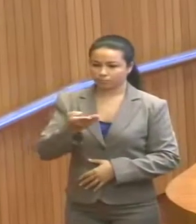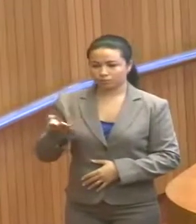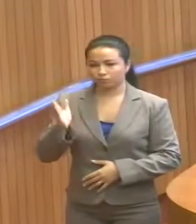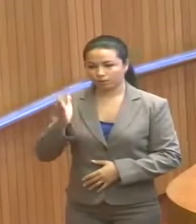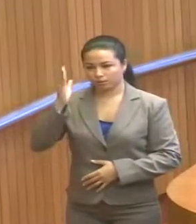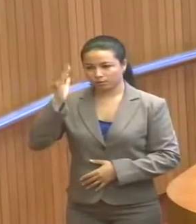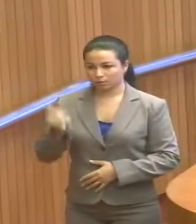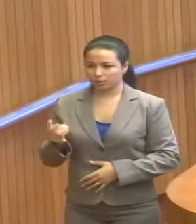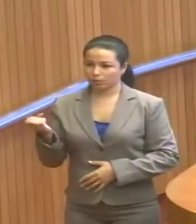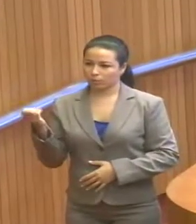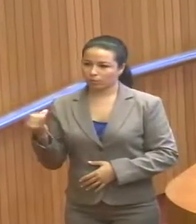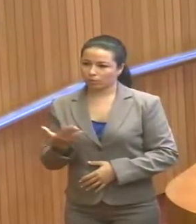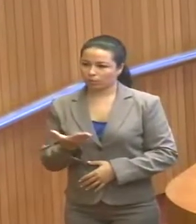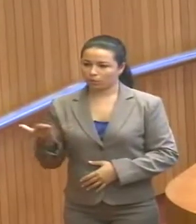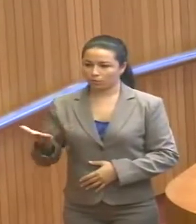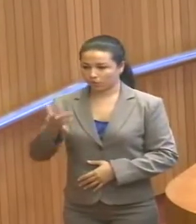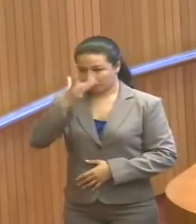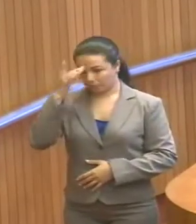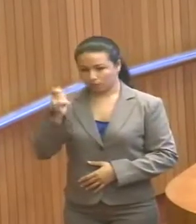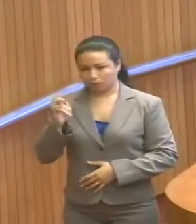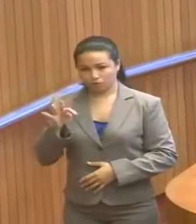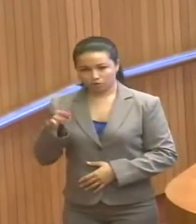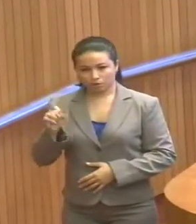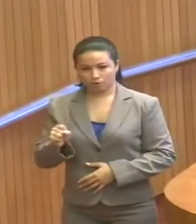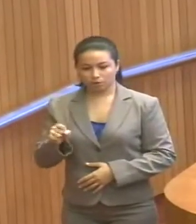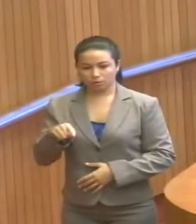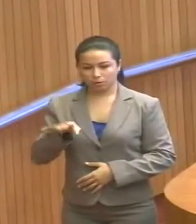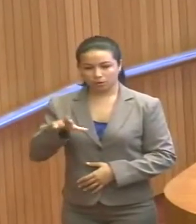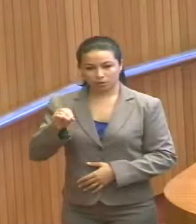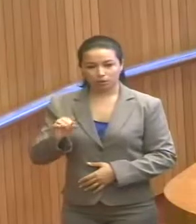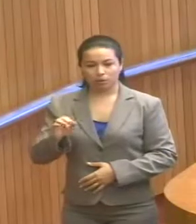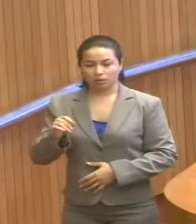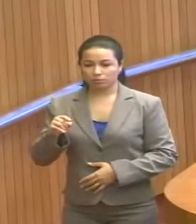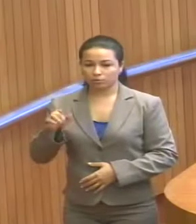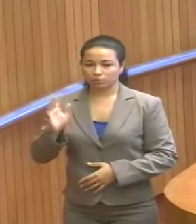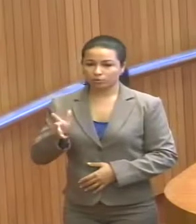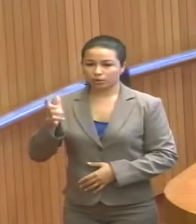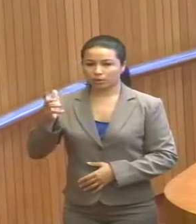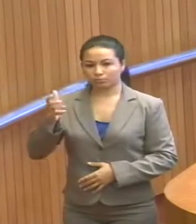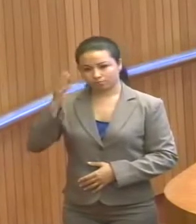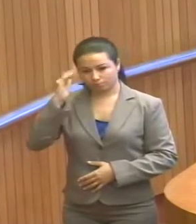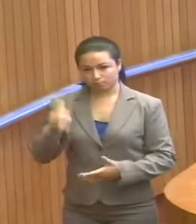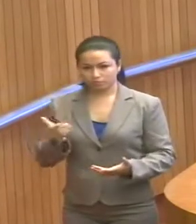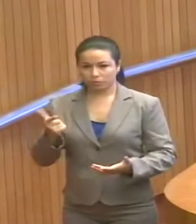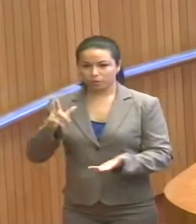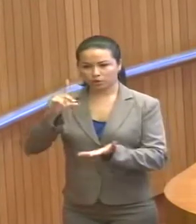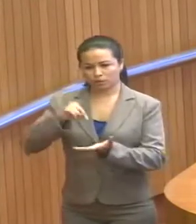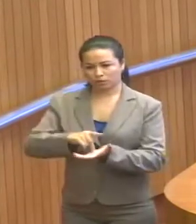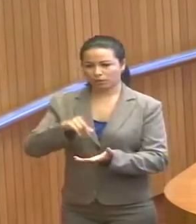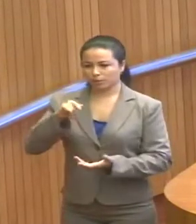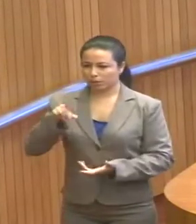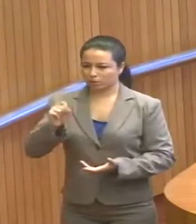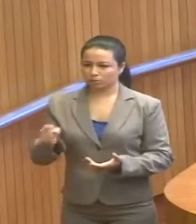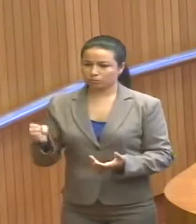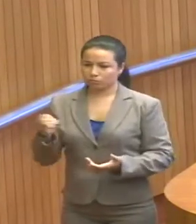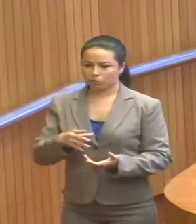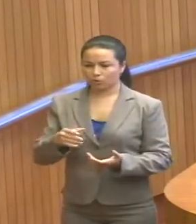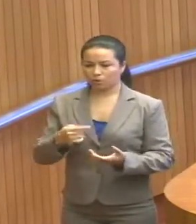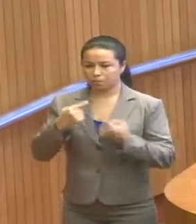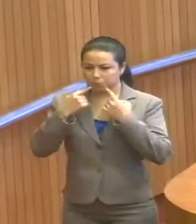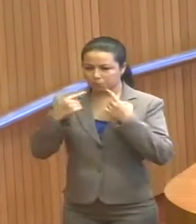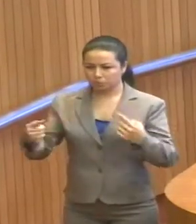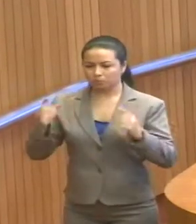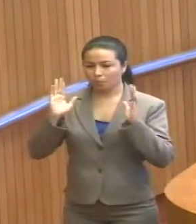a quantidade de agentes penitenciários, que todo mundo já sabe. Quer dizer, não há efetivamente um dado novo, uma denúncia específica,